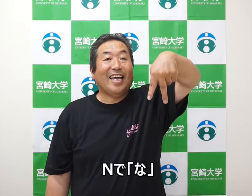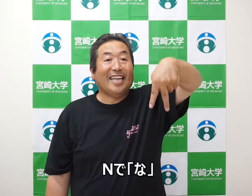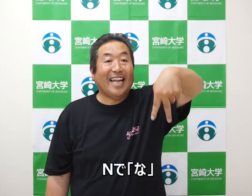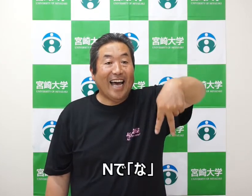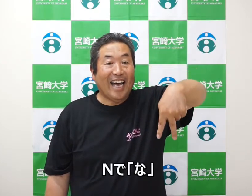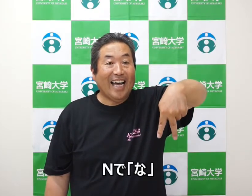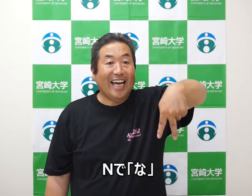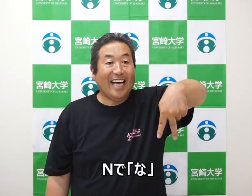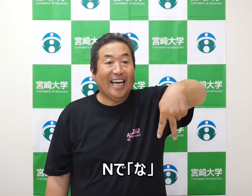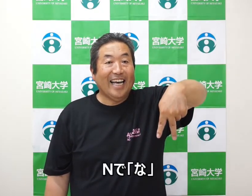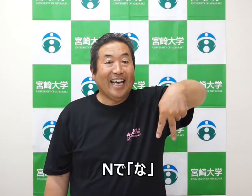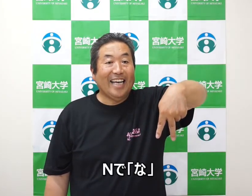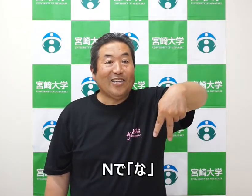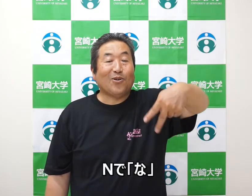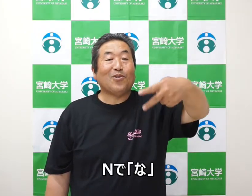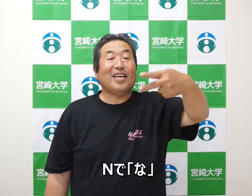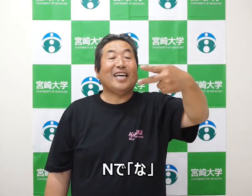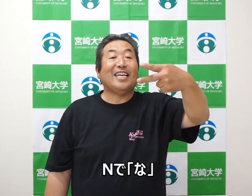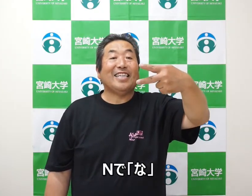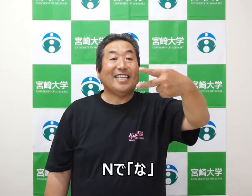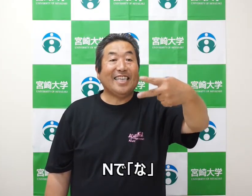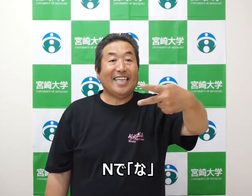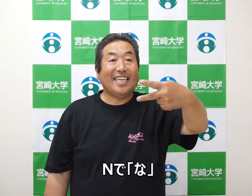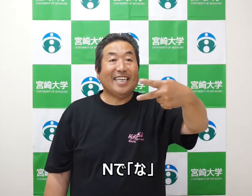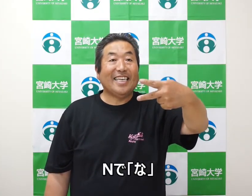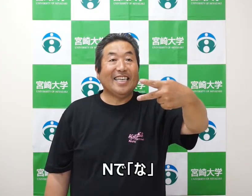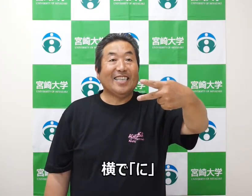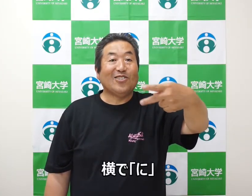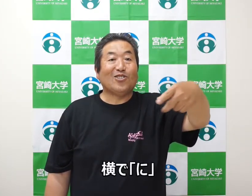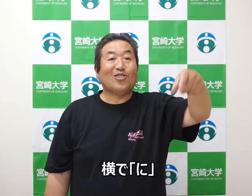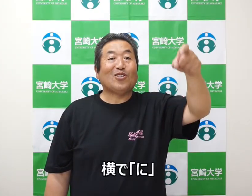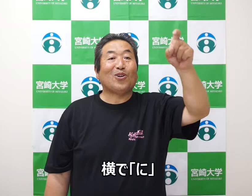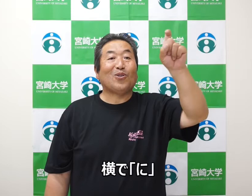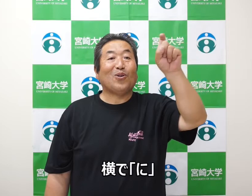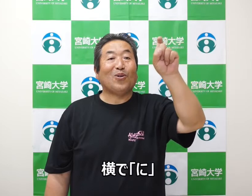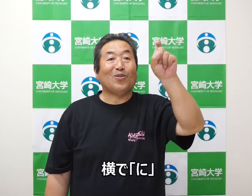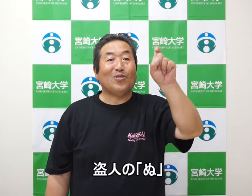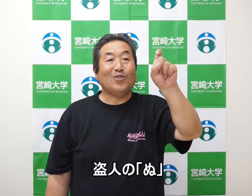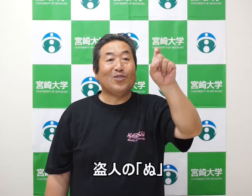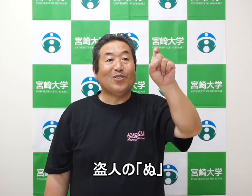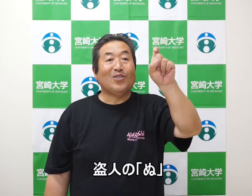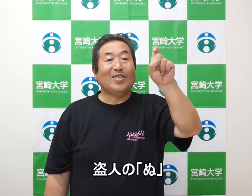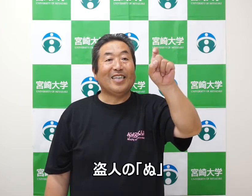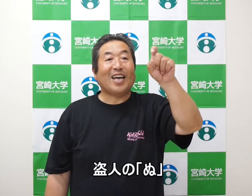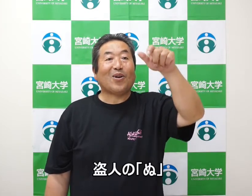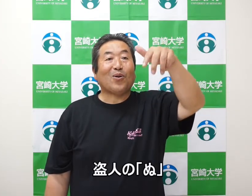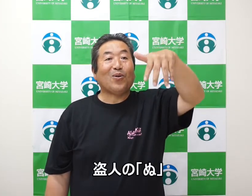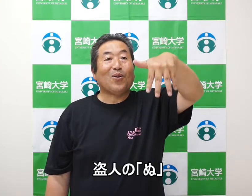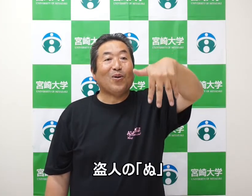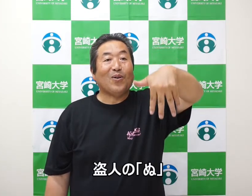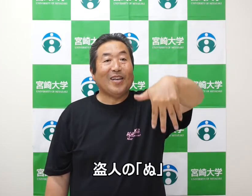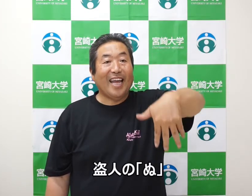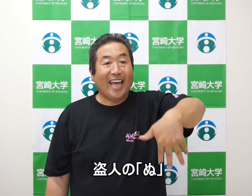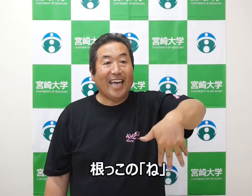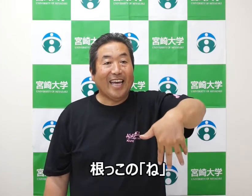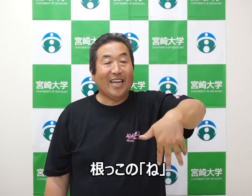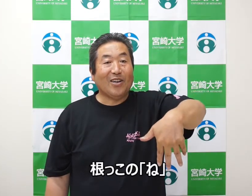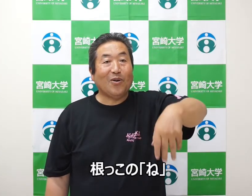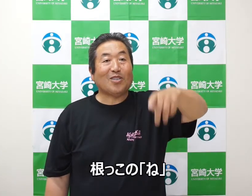な、横でに、ぬすっとのぬ、根っこのね、のはその